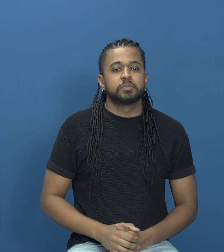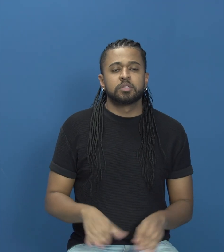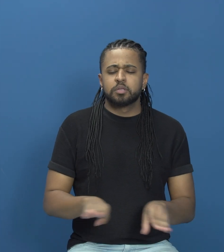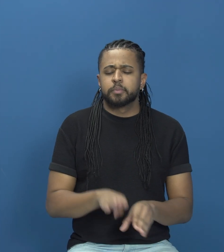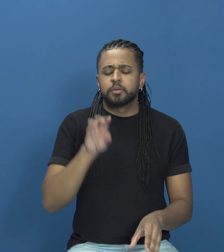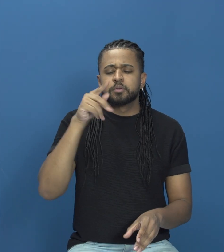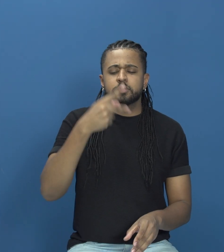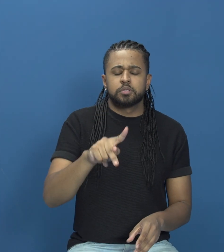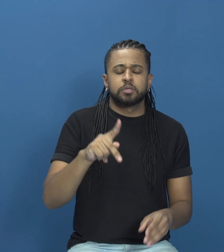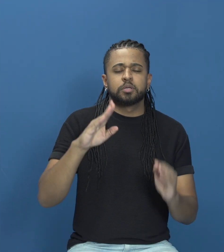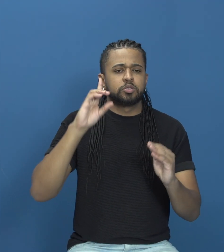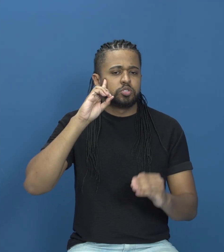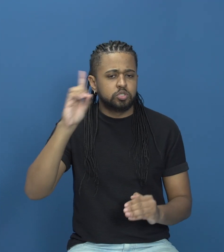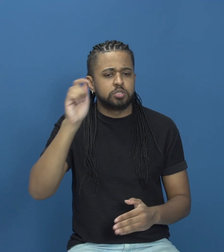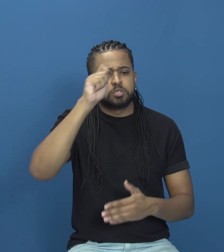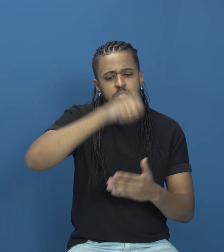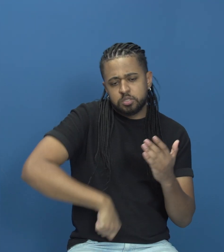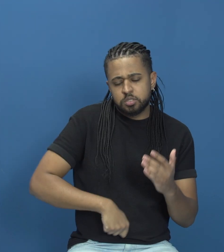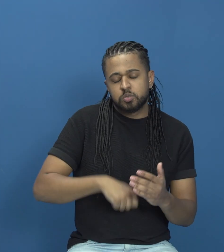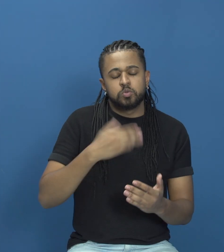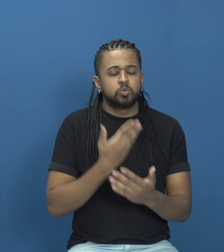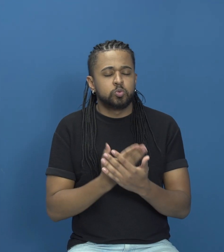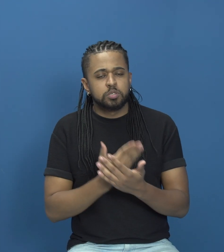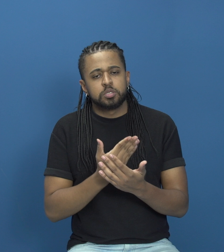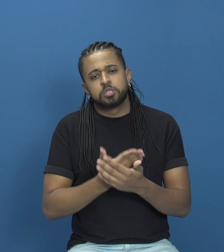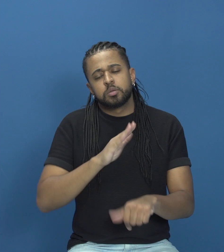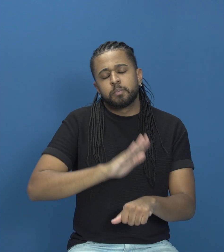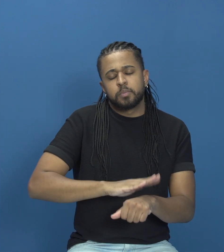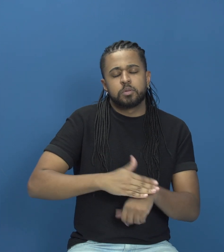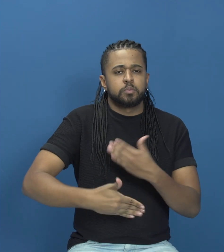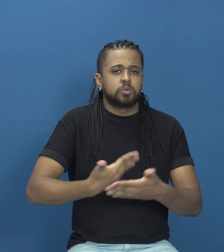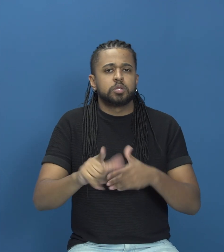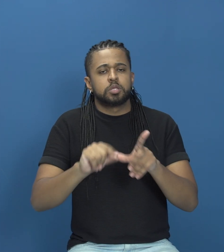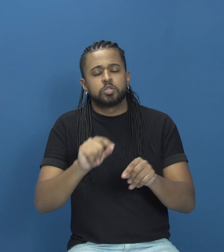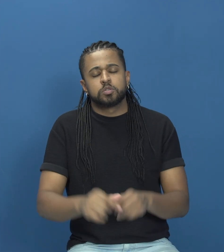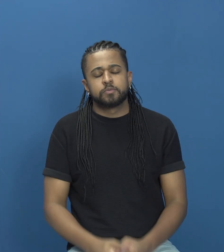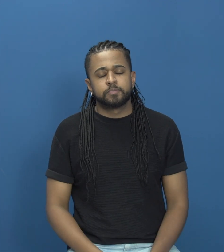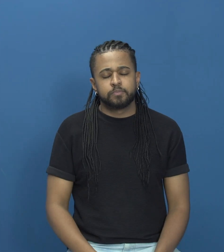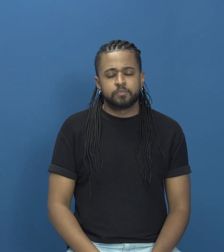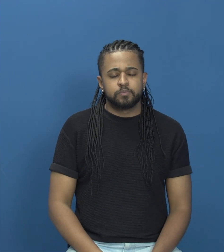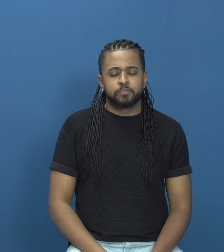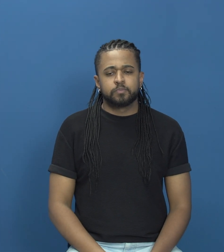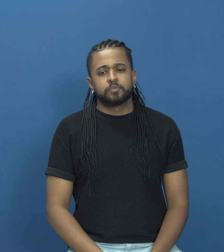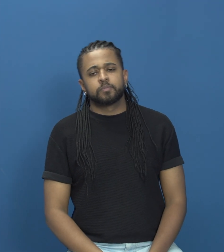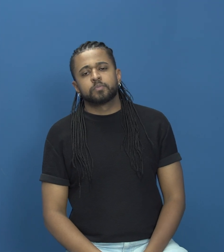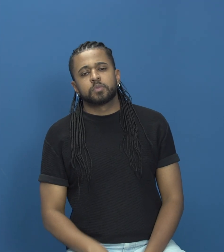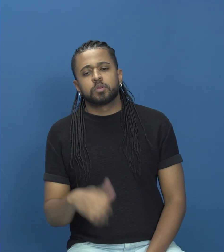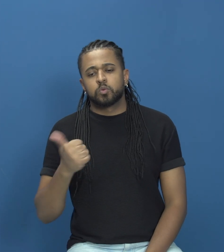nele reside na data de inscrição do estudante no presente processo seletivo.